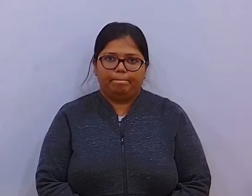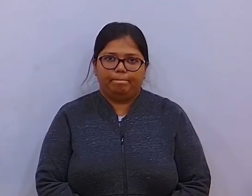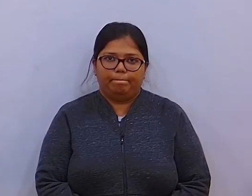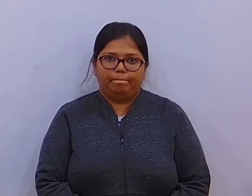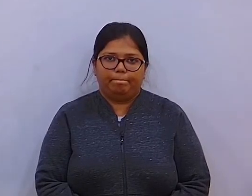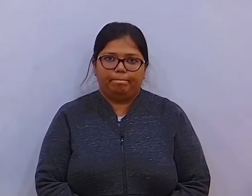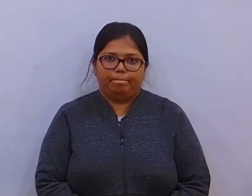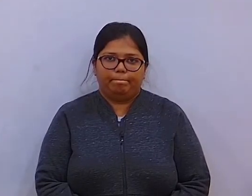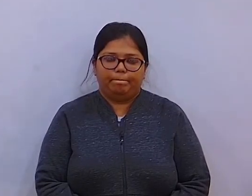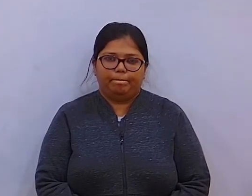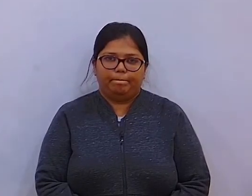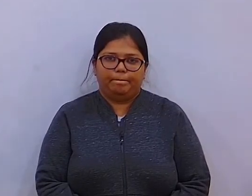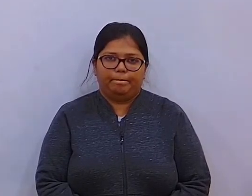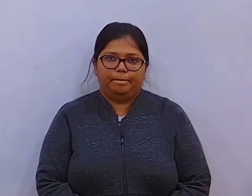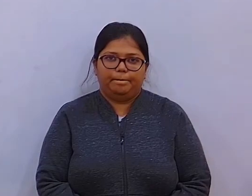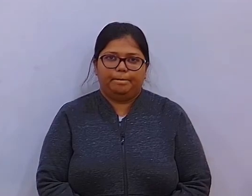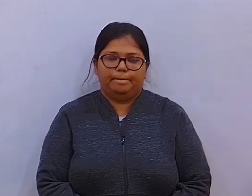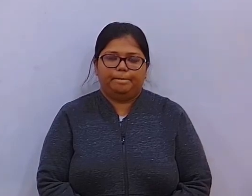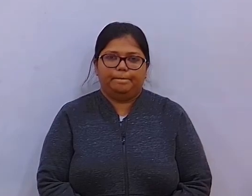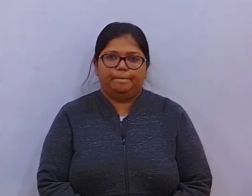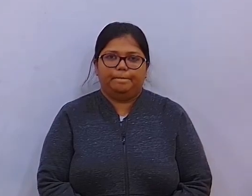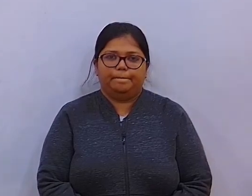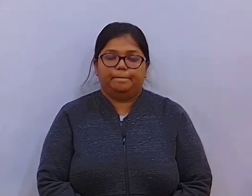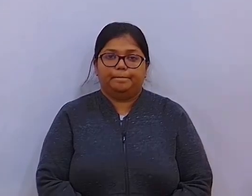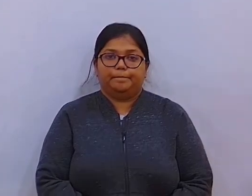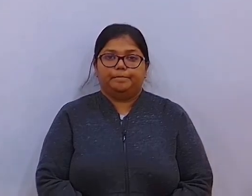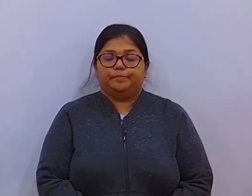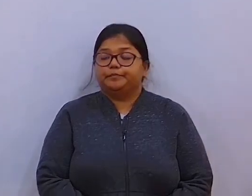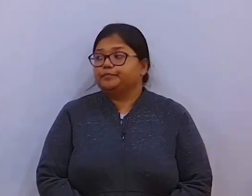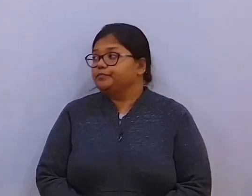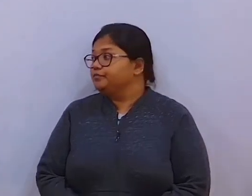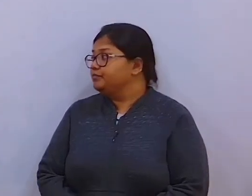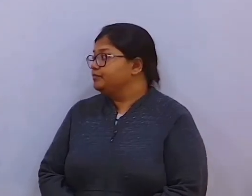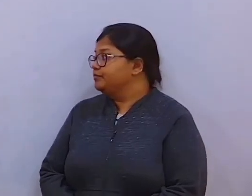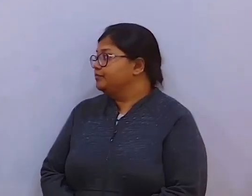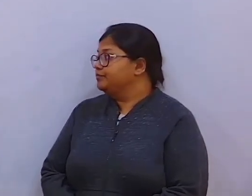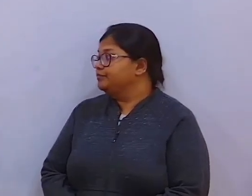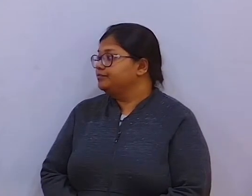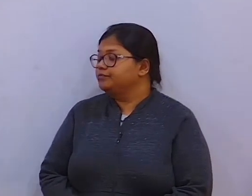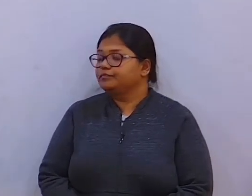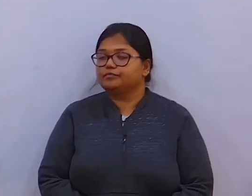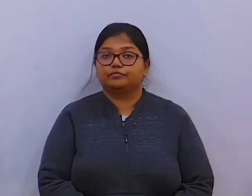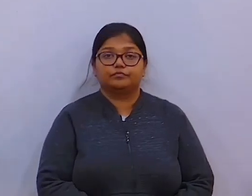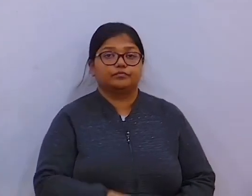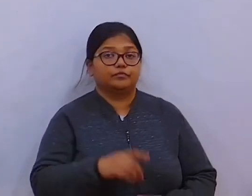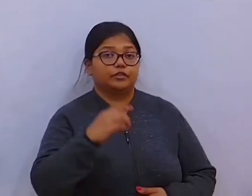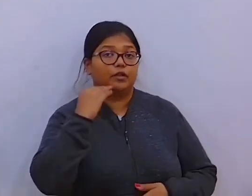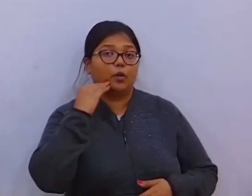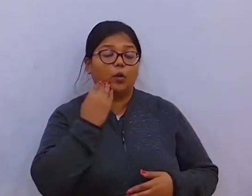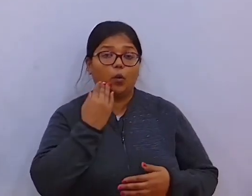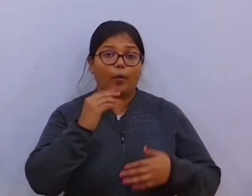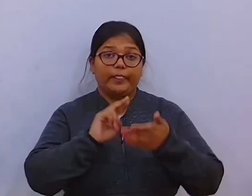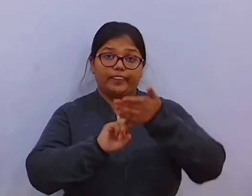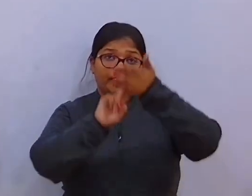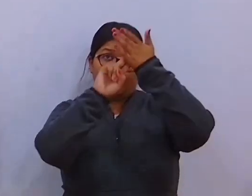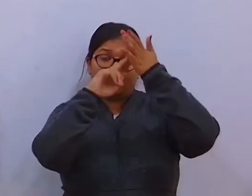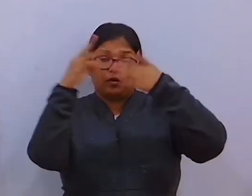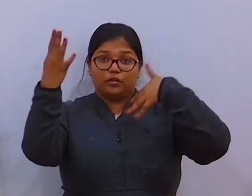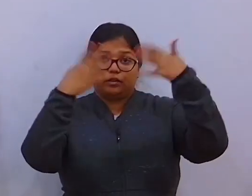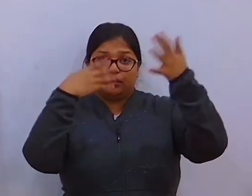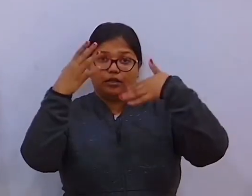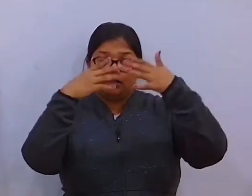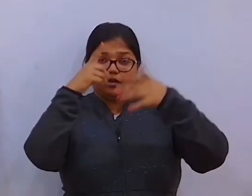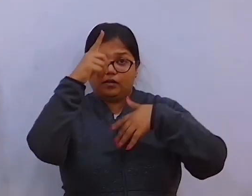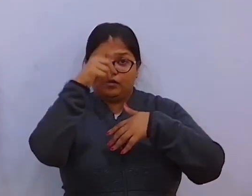जो पवने हैं, मतलब 5 डिग्री नॉर्थ में स्थित पवने हैं, जब वो व्यापारिक पवनों से मिलती है,